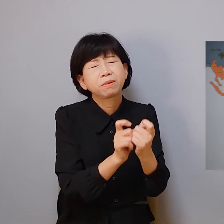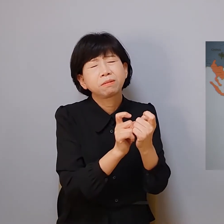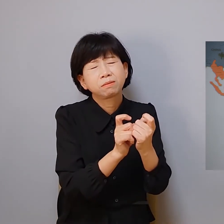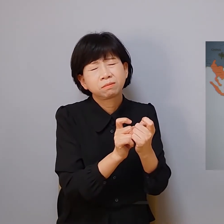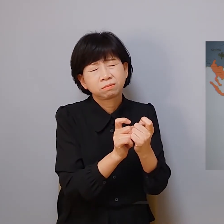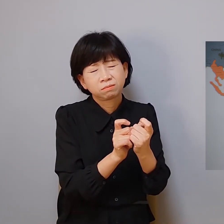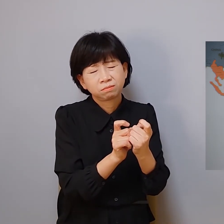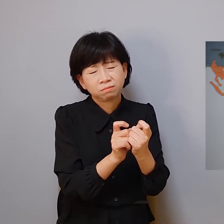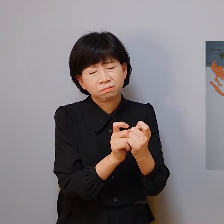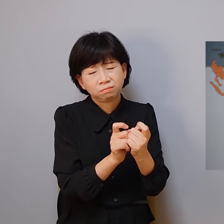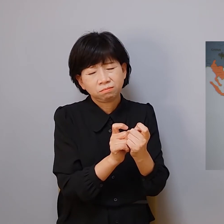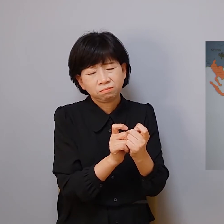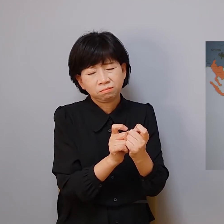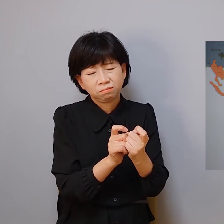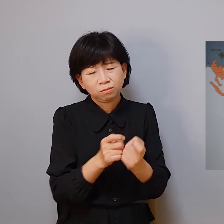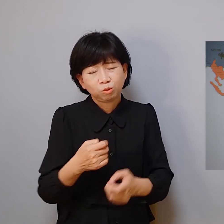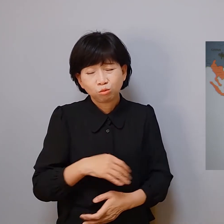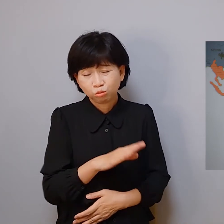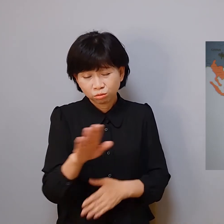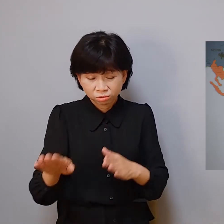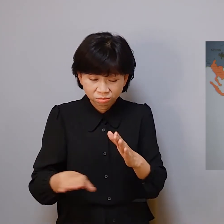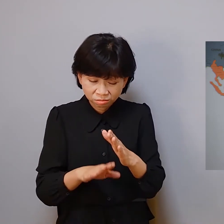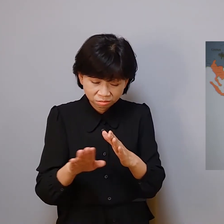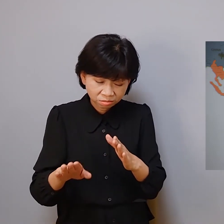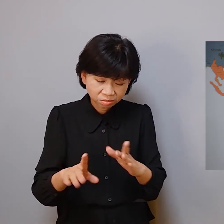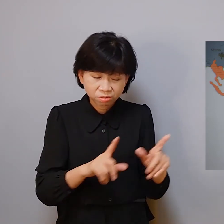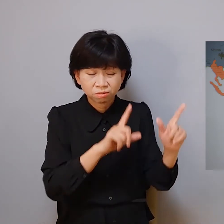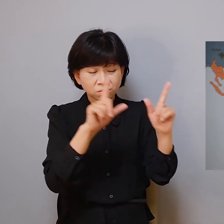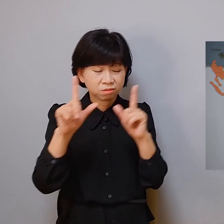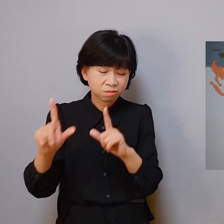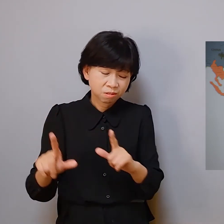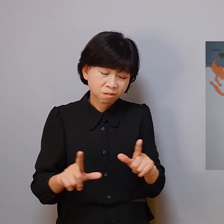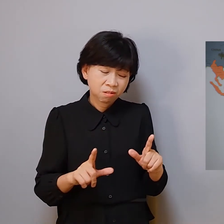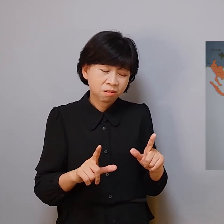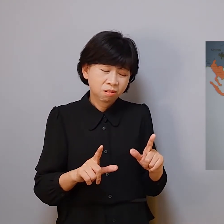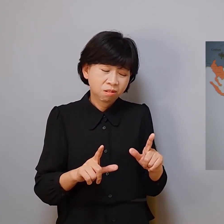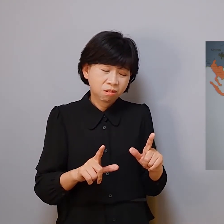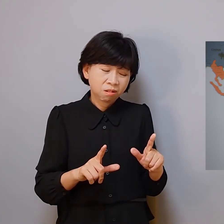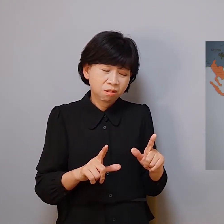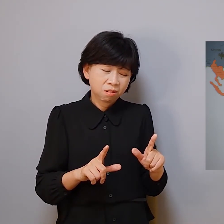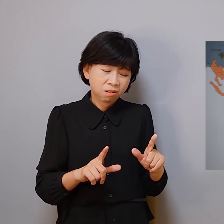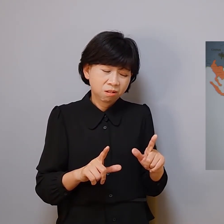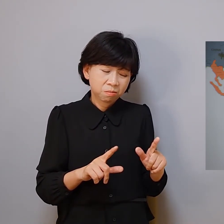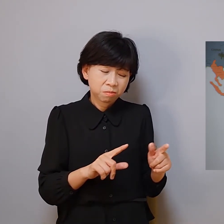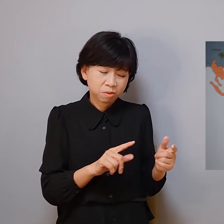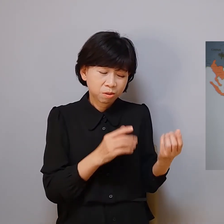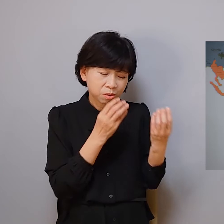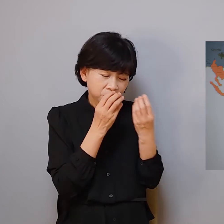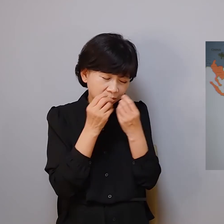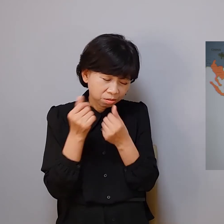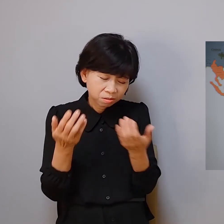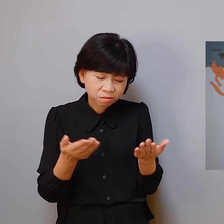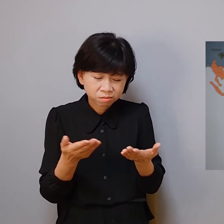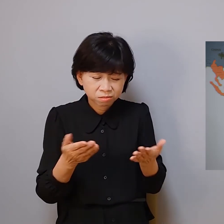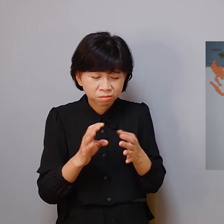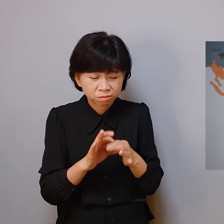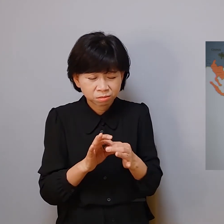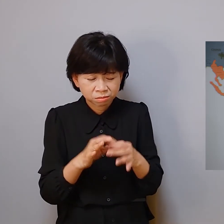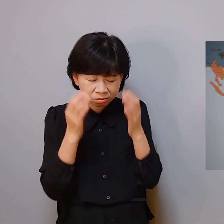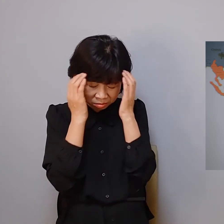있습니다. 우리네 가정도 인생사 뭐 이런저런 일들 속에서